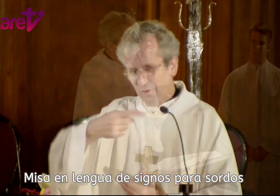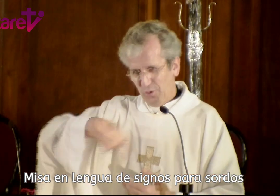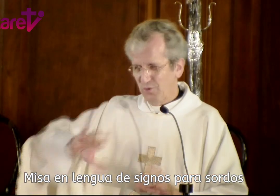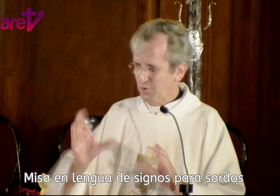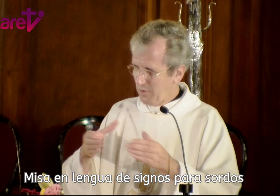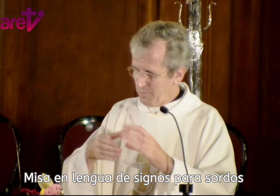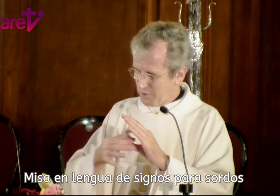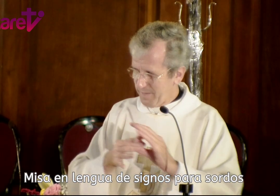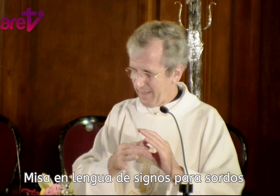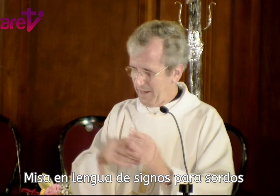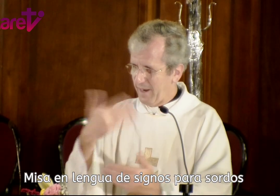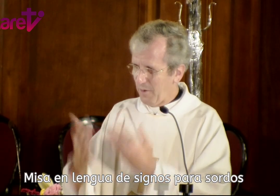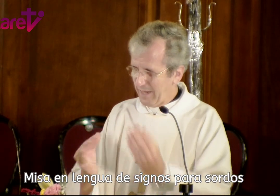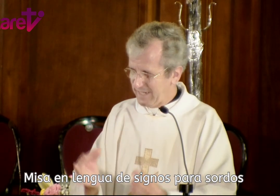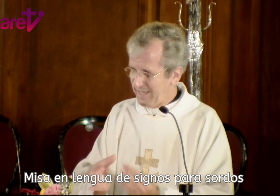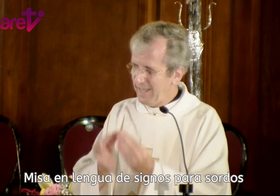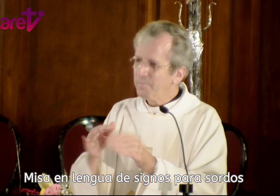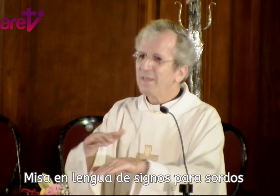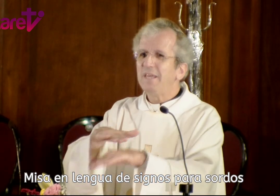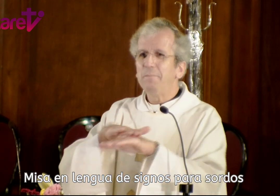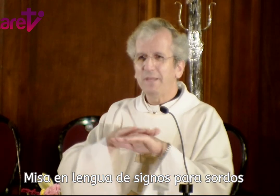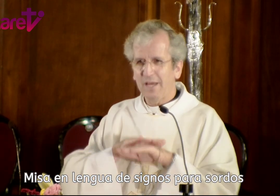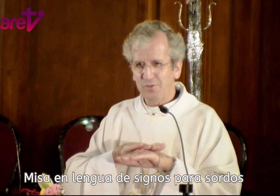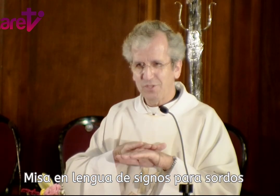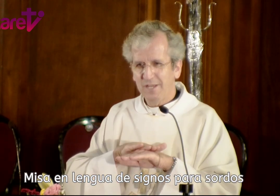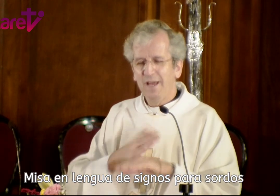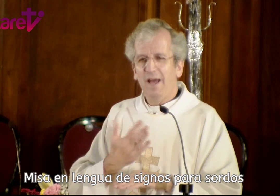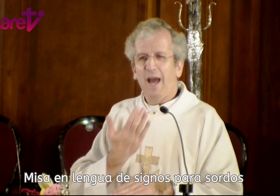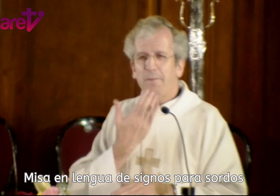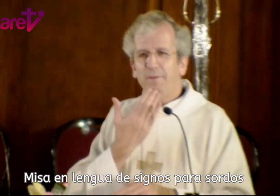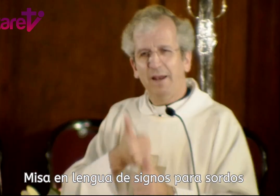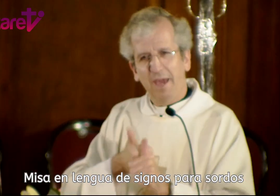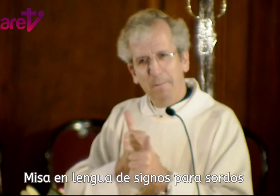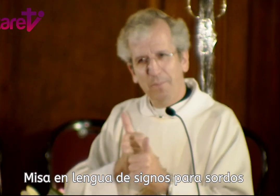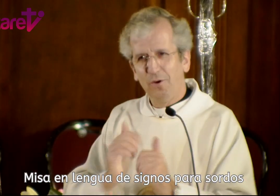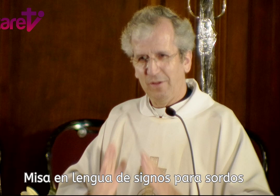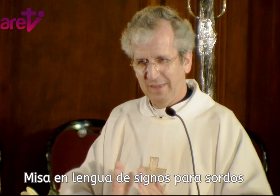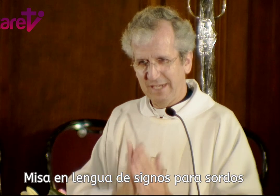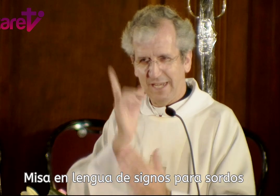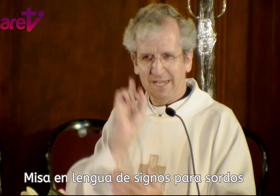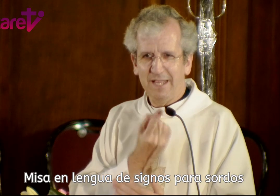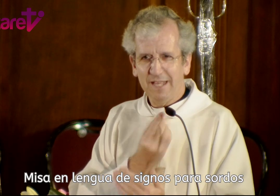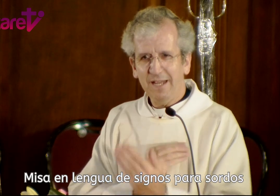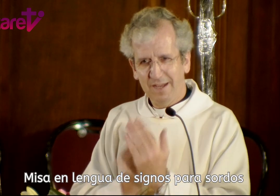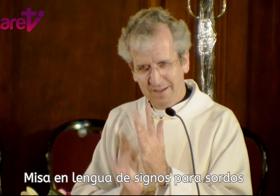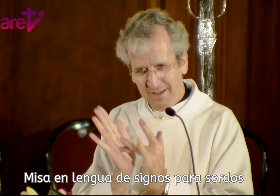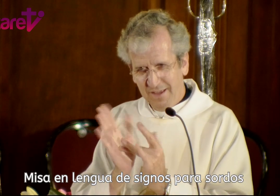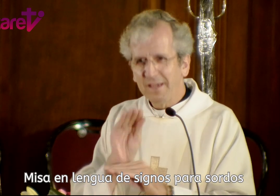Todos nos unimos para celebrar la Eucaristía, invitados a vivir el ejemplo de esta santa que